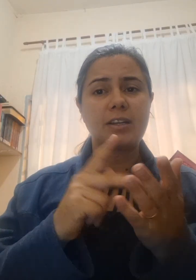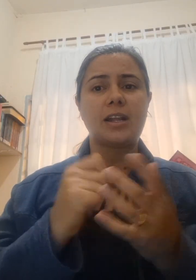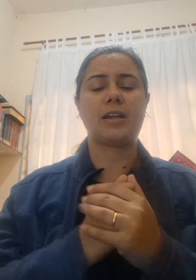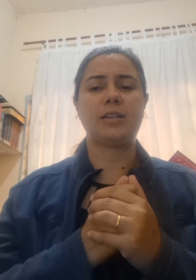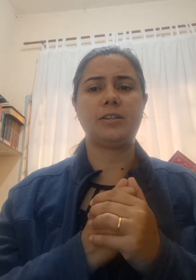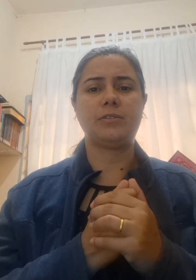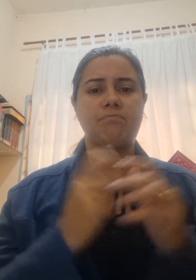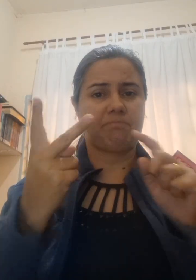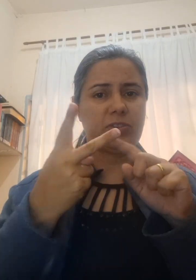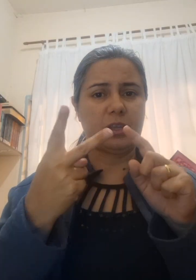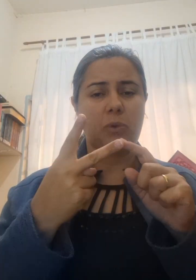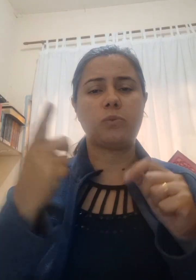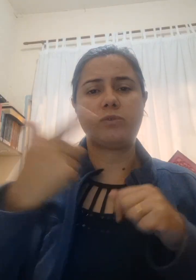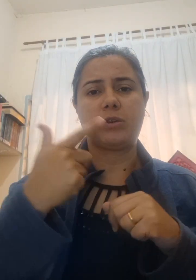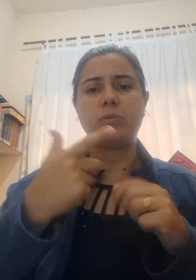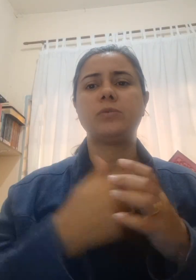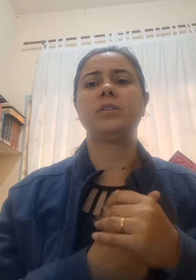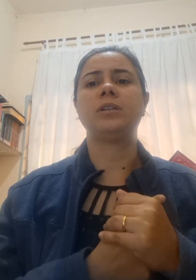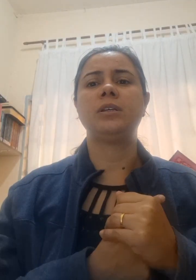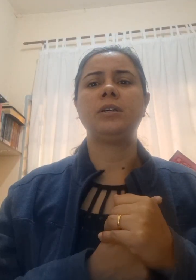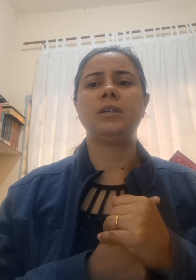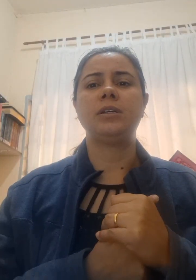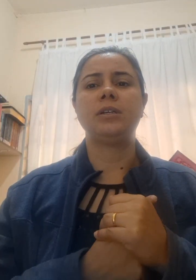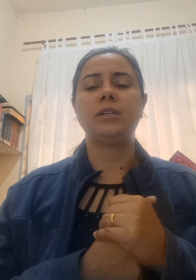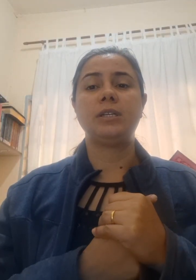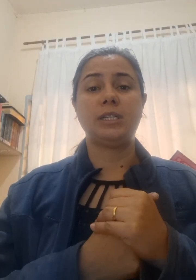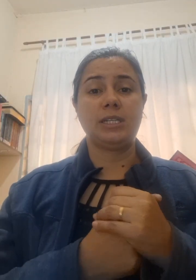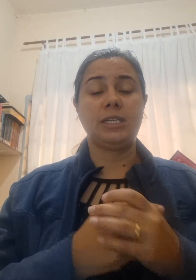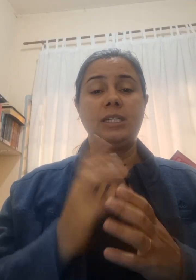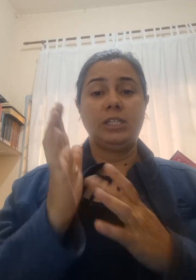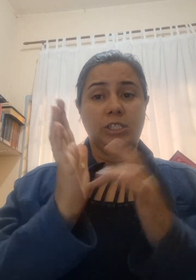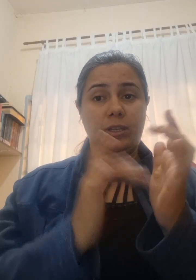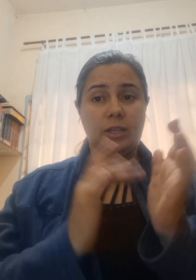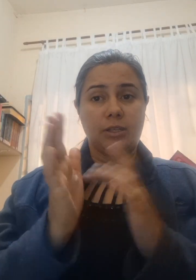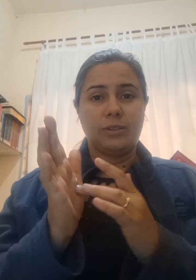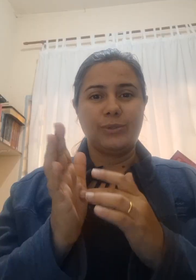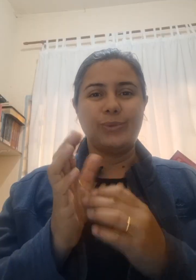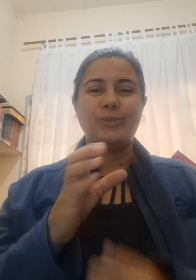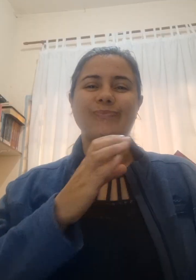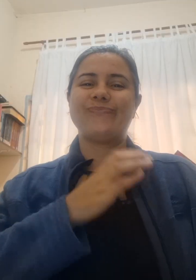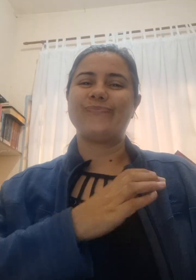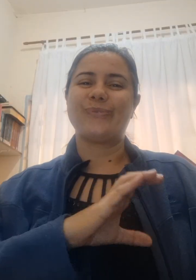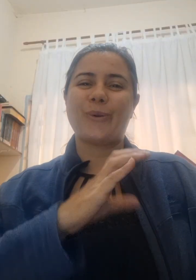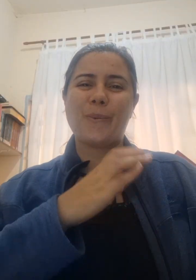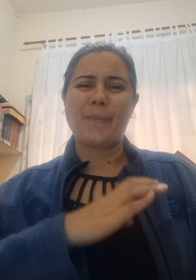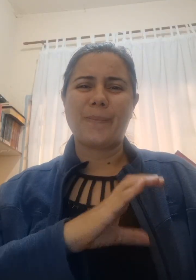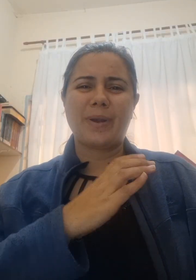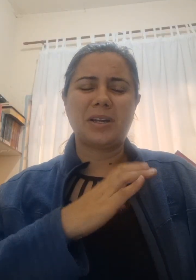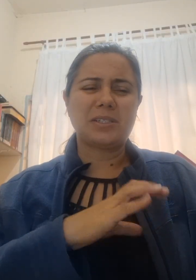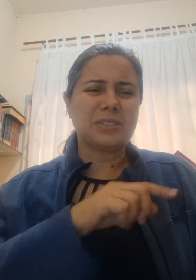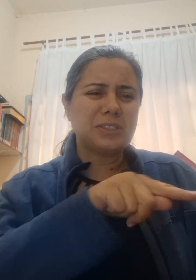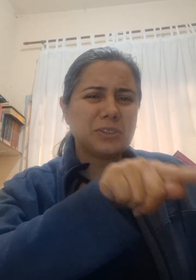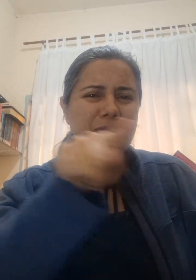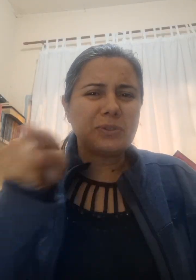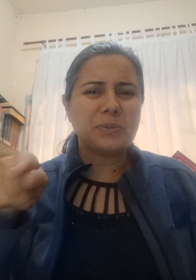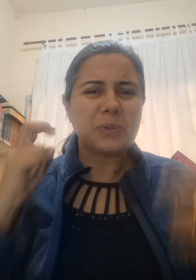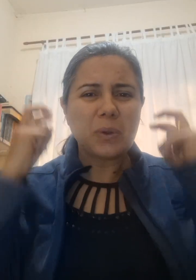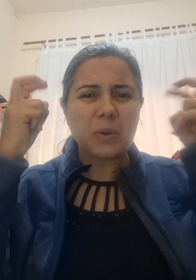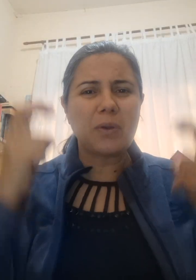Outra verdade, segunda verdade, é que Jesus tem compaixão das